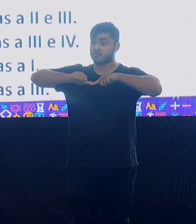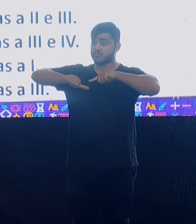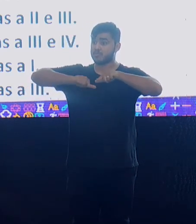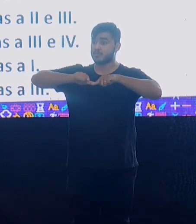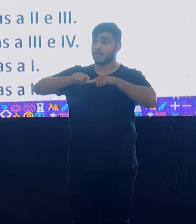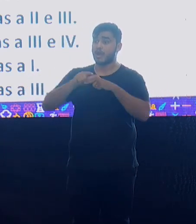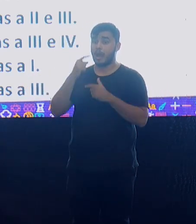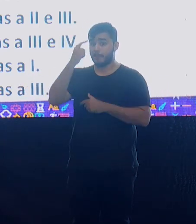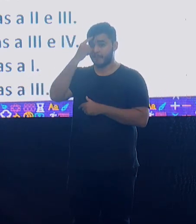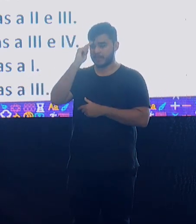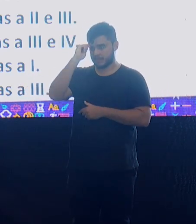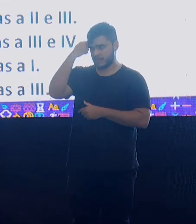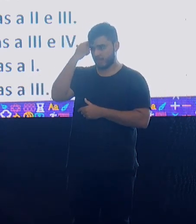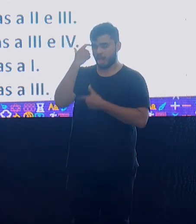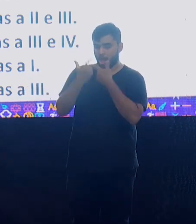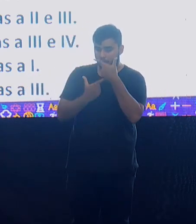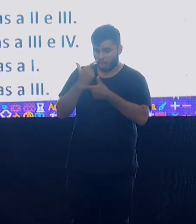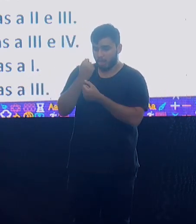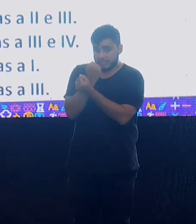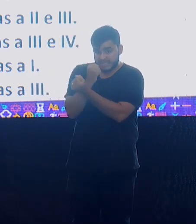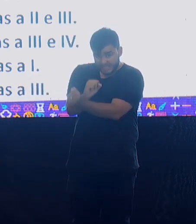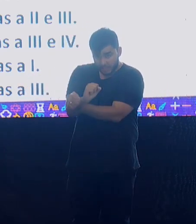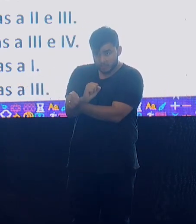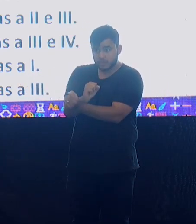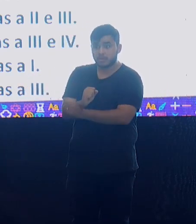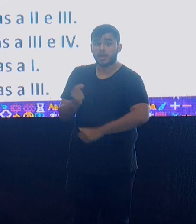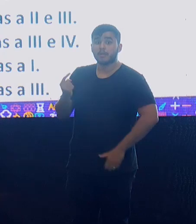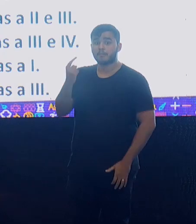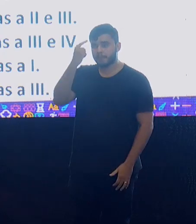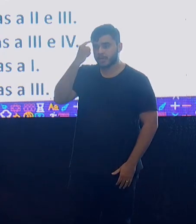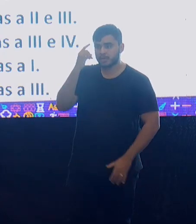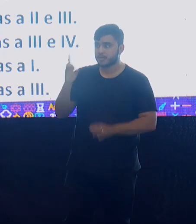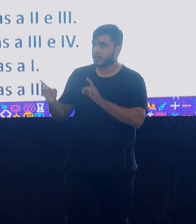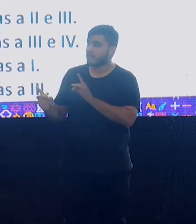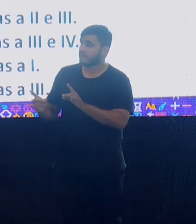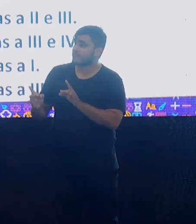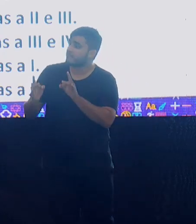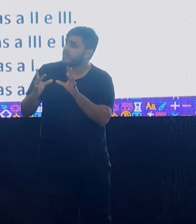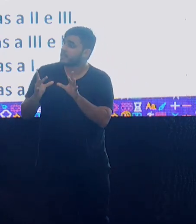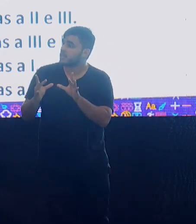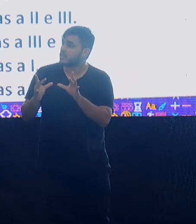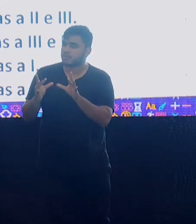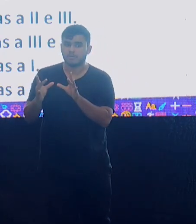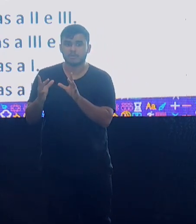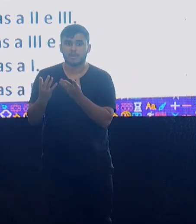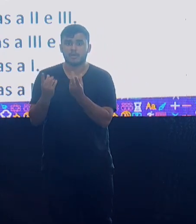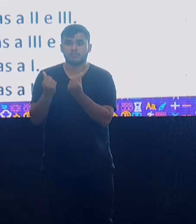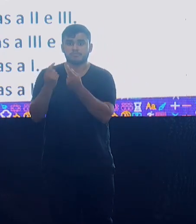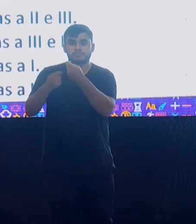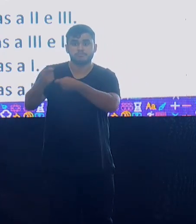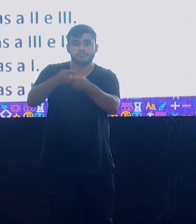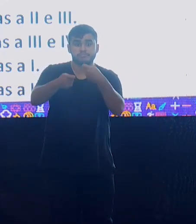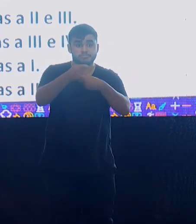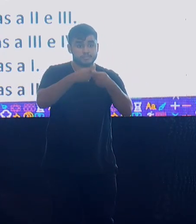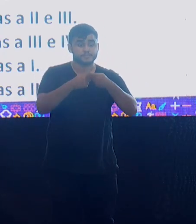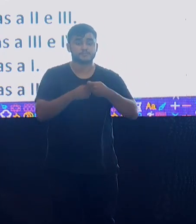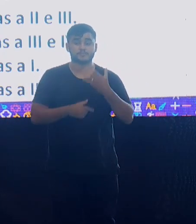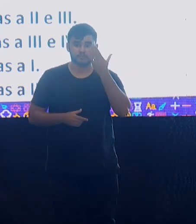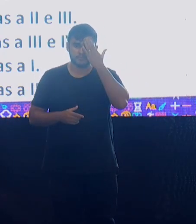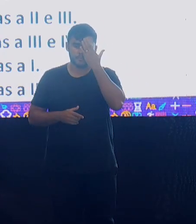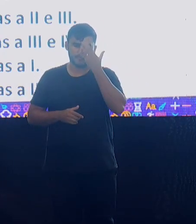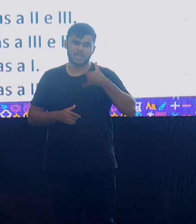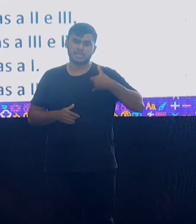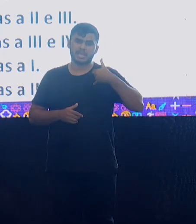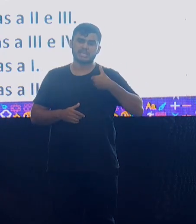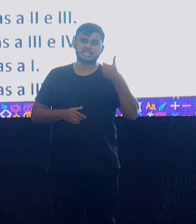era o preço de um negro escravo? Um negro escravo era vendido como uma peça da Índia. Uma peça da Índia era um negro jovem, entre 15 e